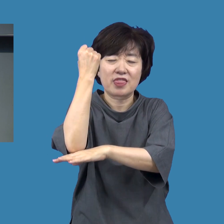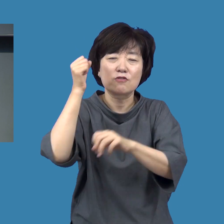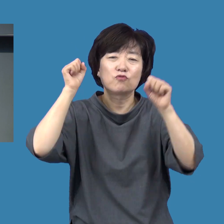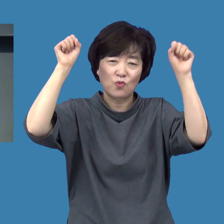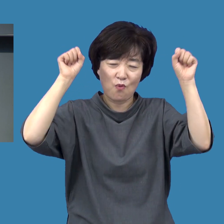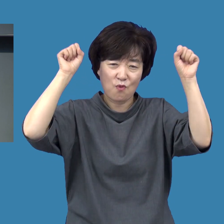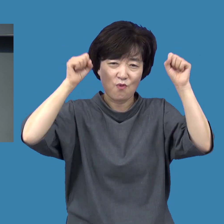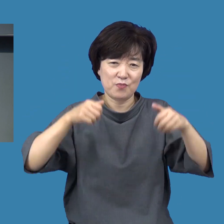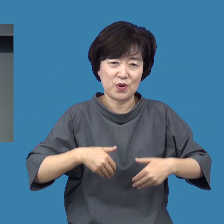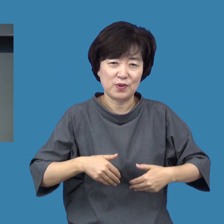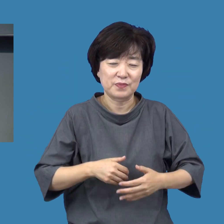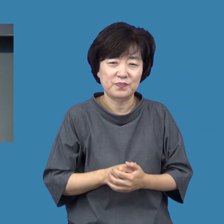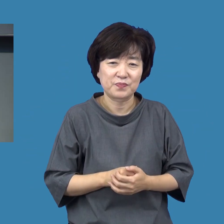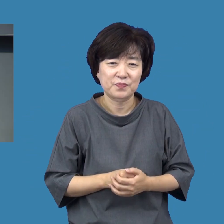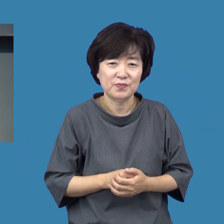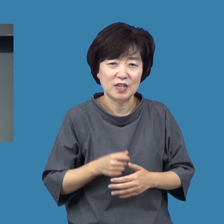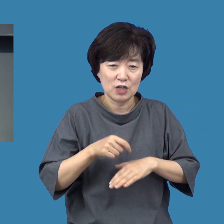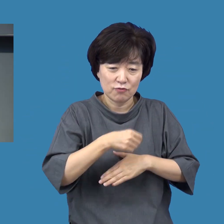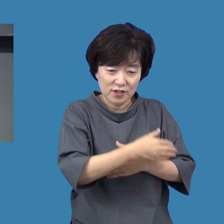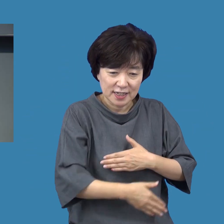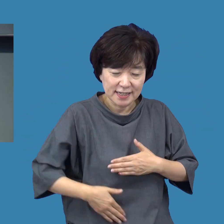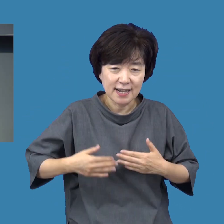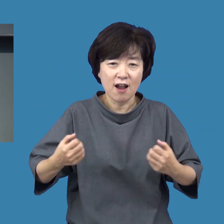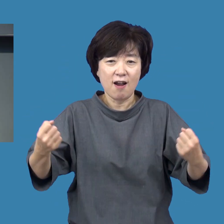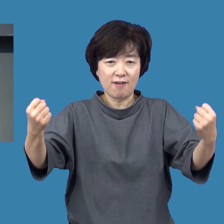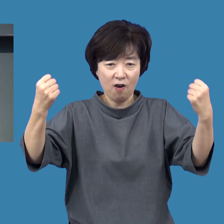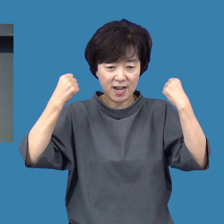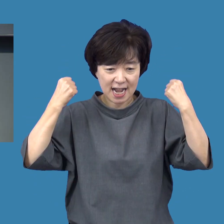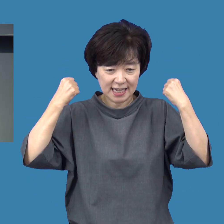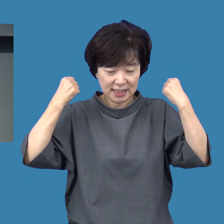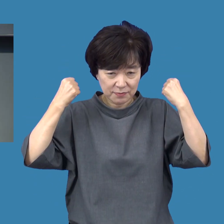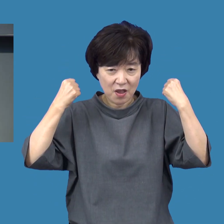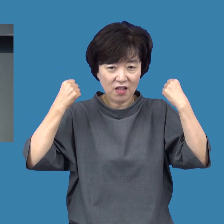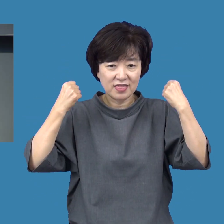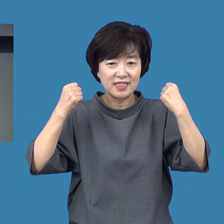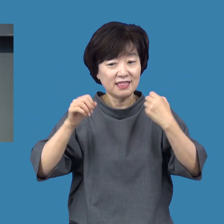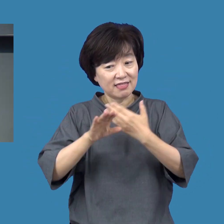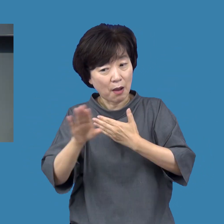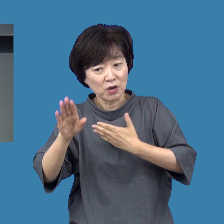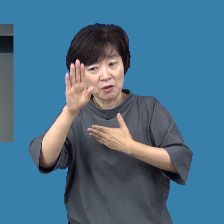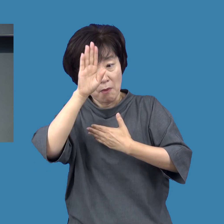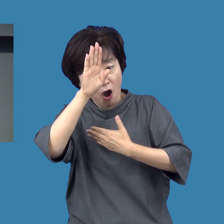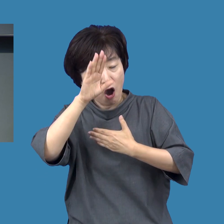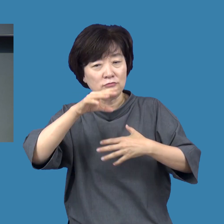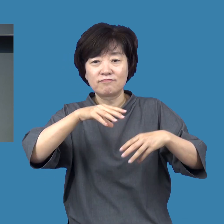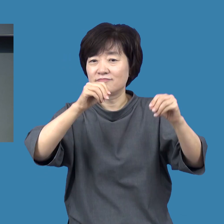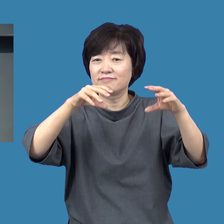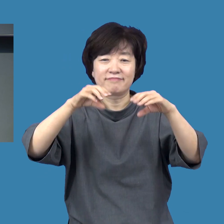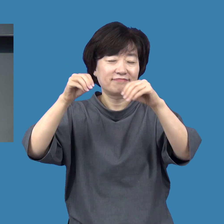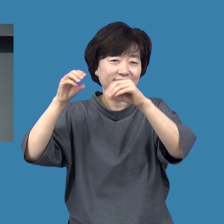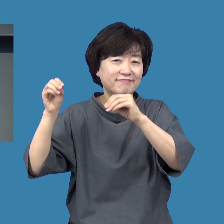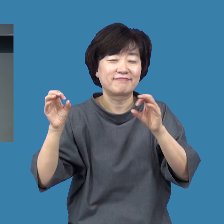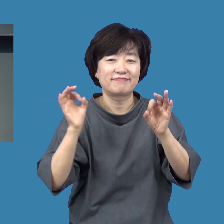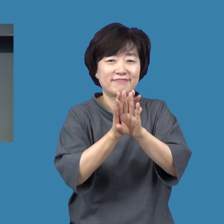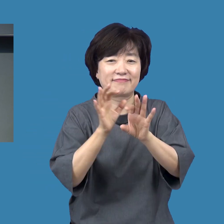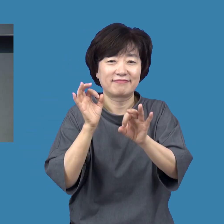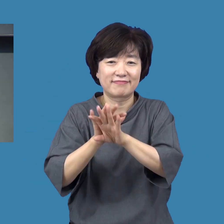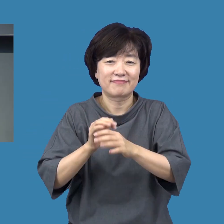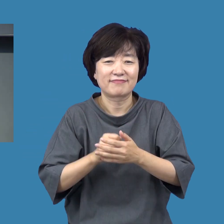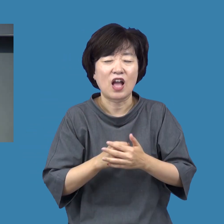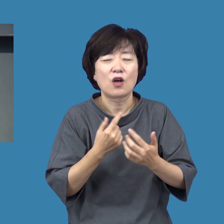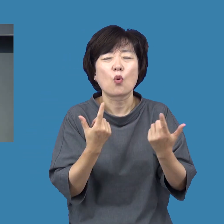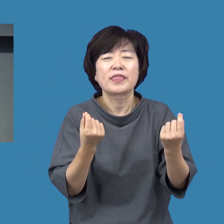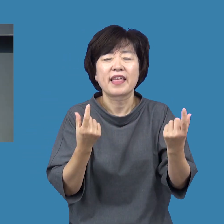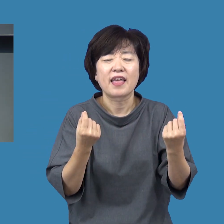그래서 우리의 육신이 건강해지면 다른 병치레들은 자연적으로 조금씩 사라지게 되는 거잖아요. 똑같아요.